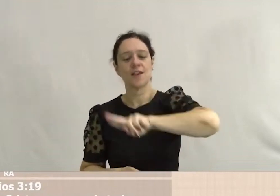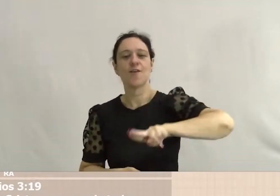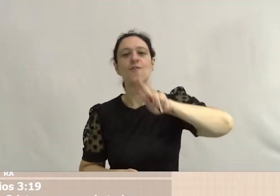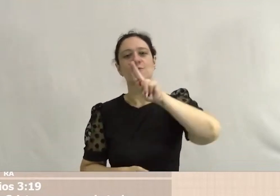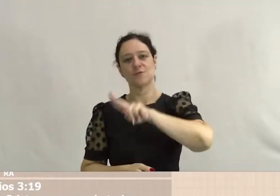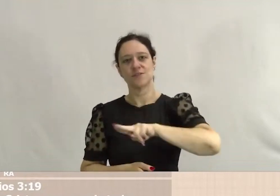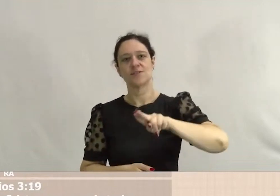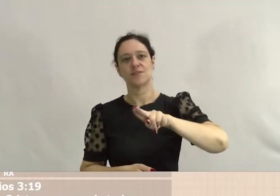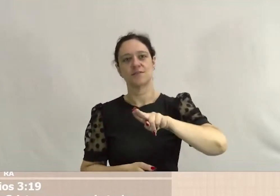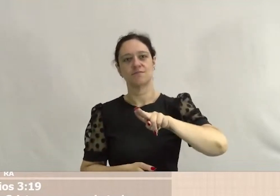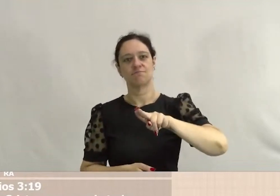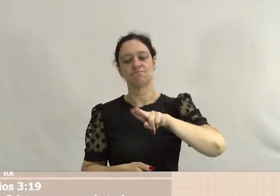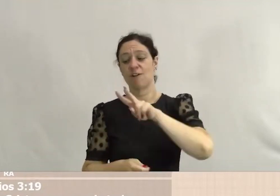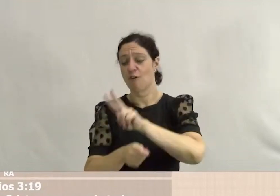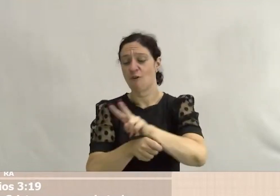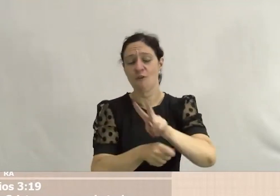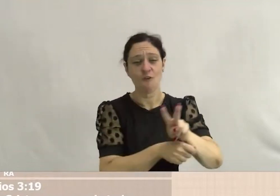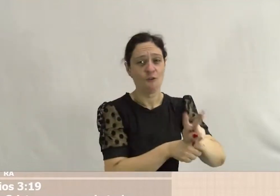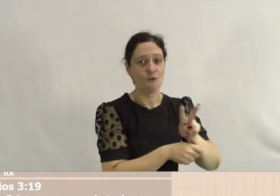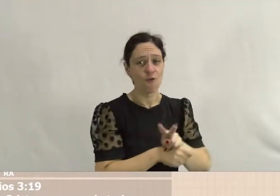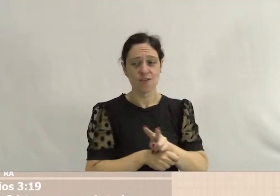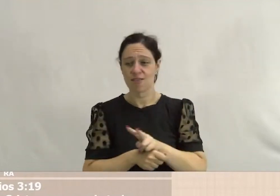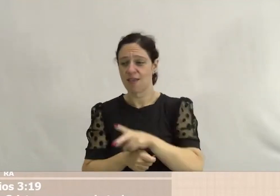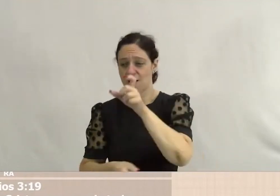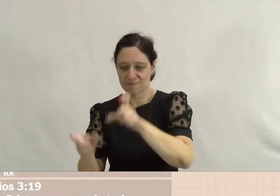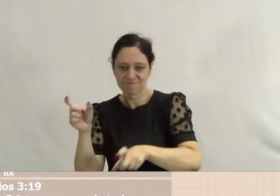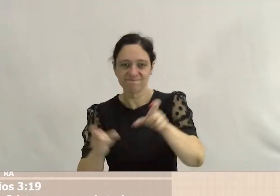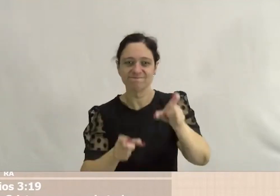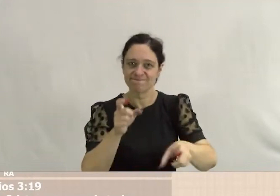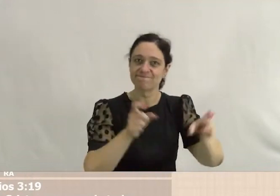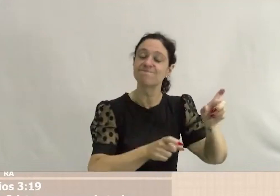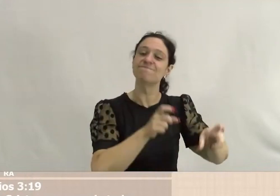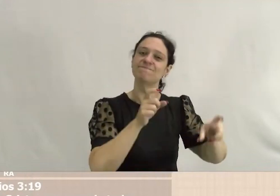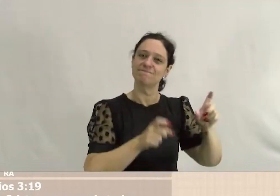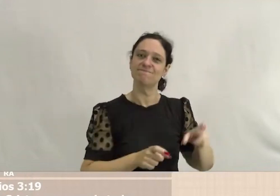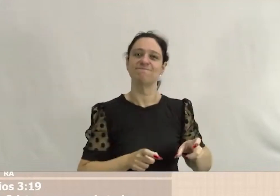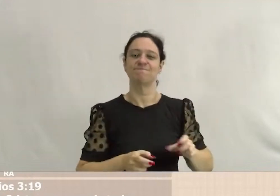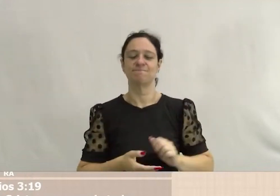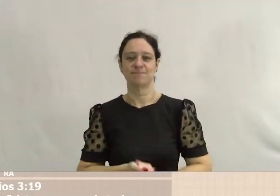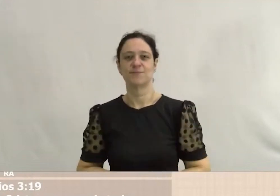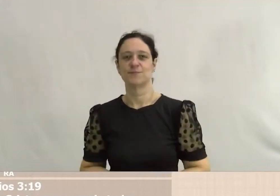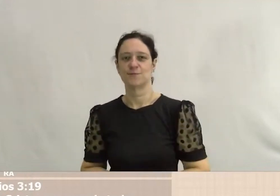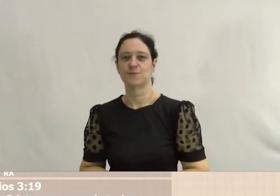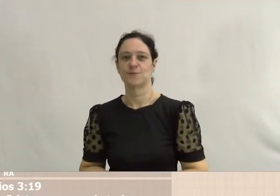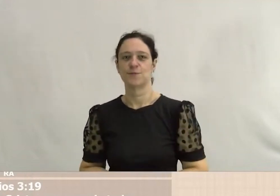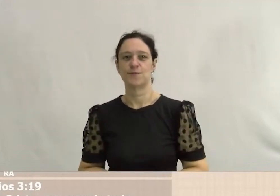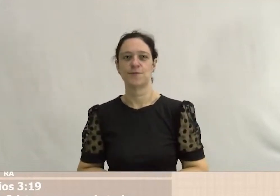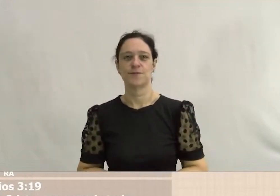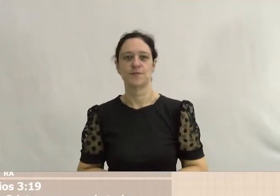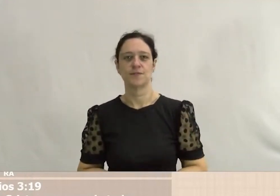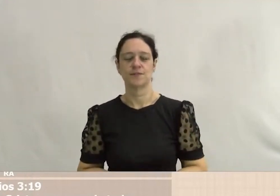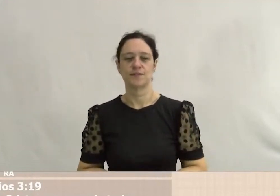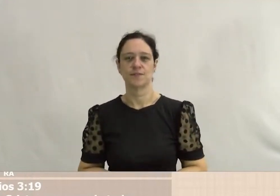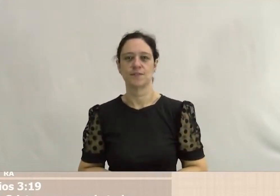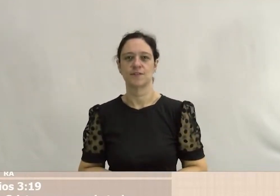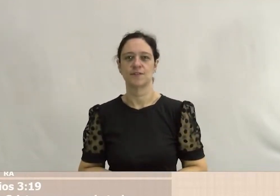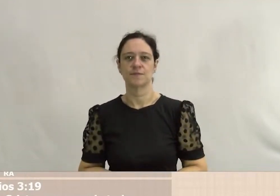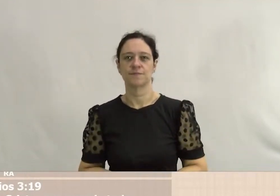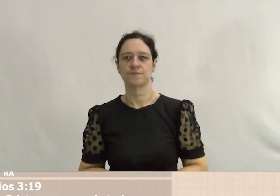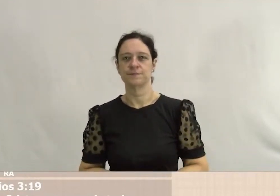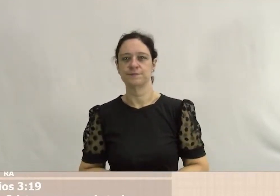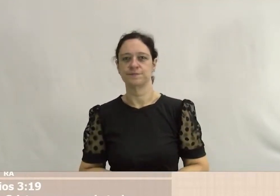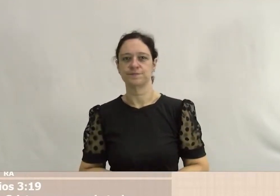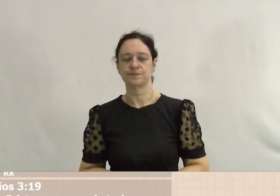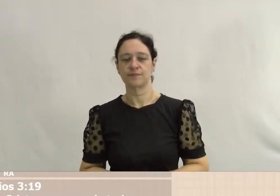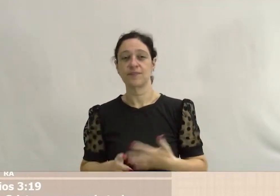para fazer transferência de reino de outras pessoas, para trazer todas essas pessoas, irmão, para Deus poder preencher a sua